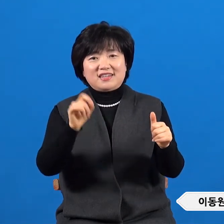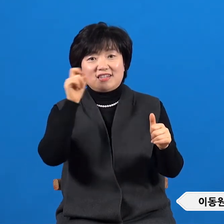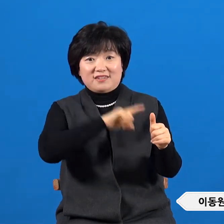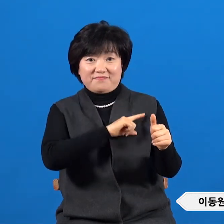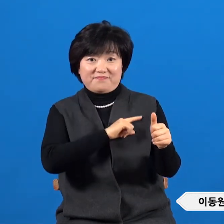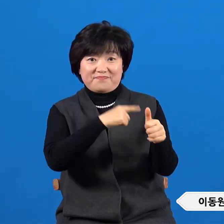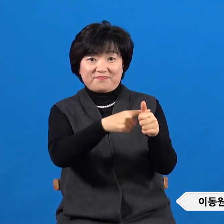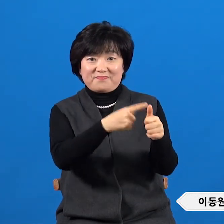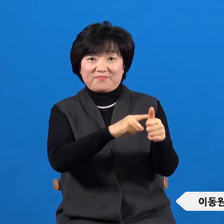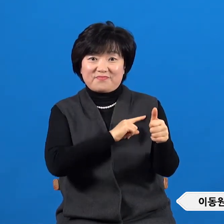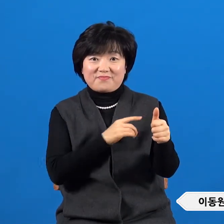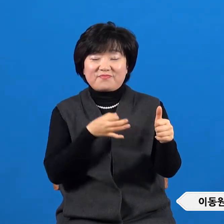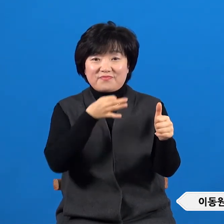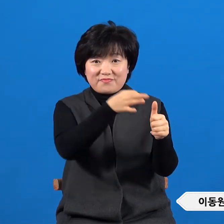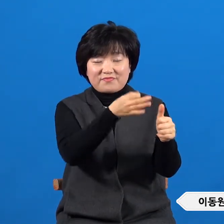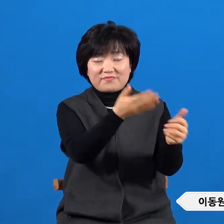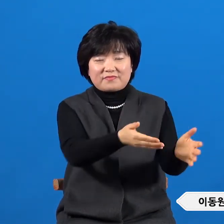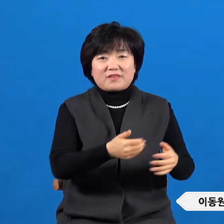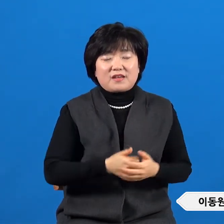간디라고.